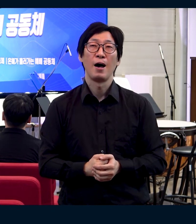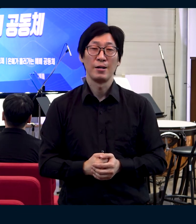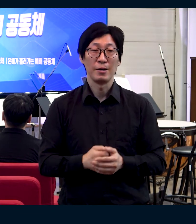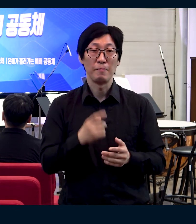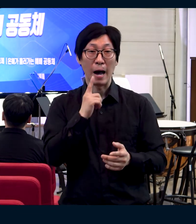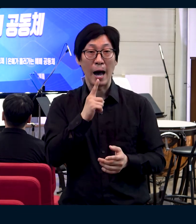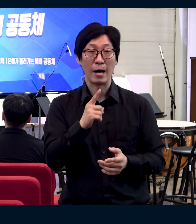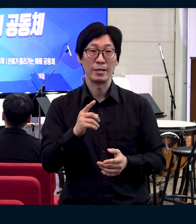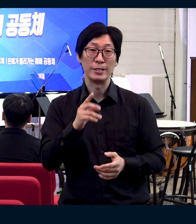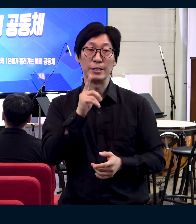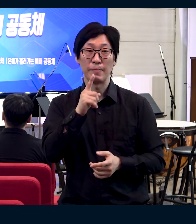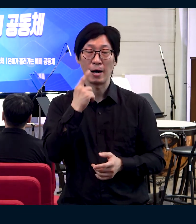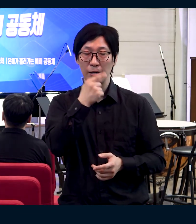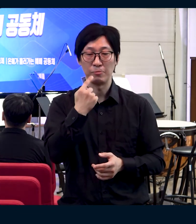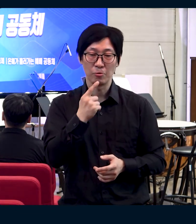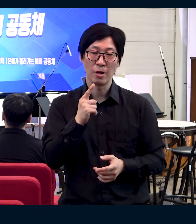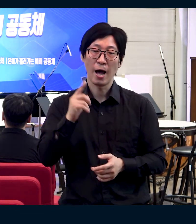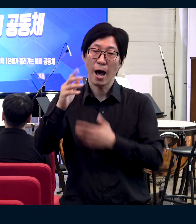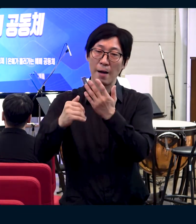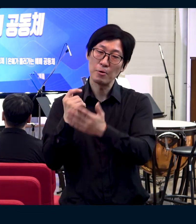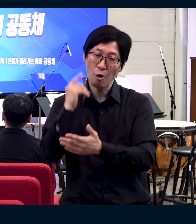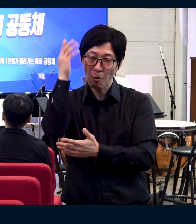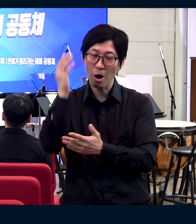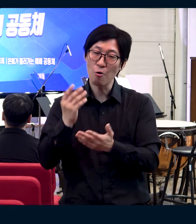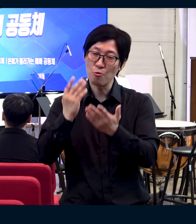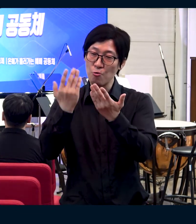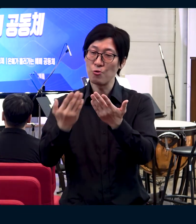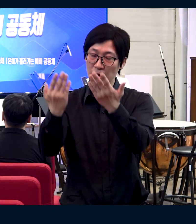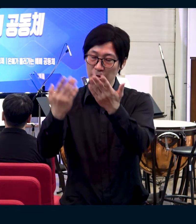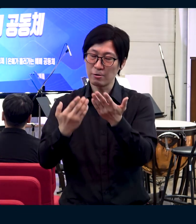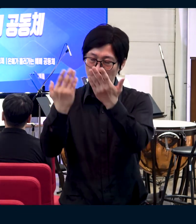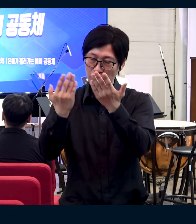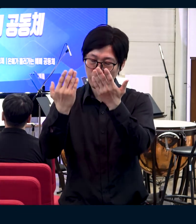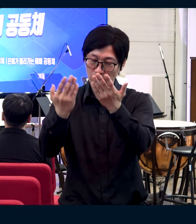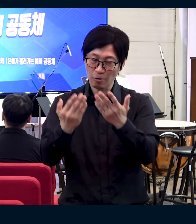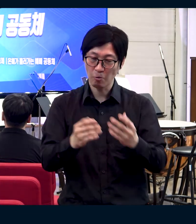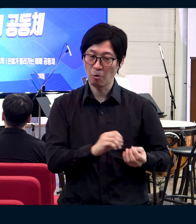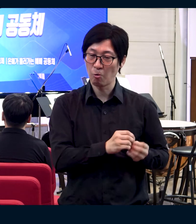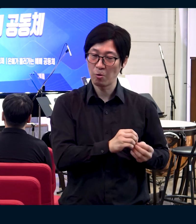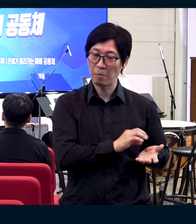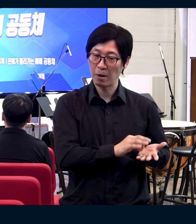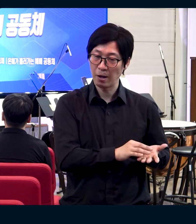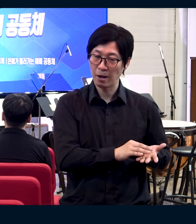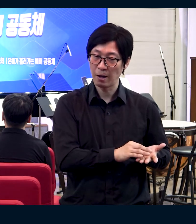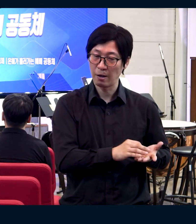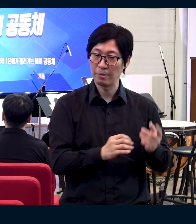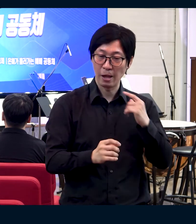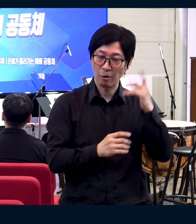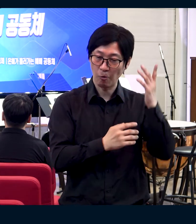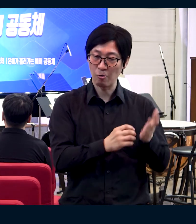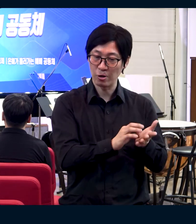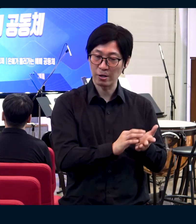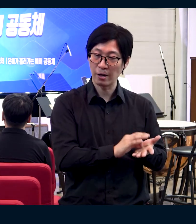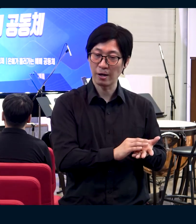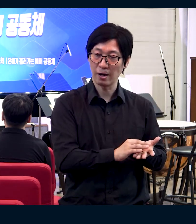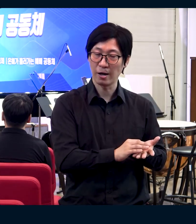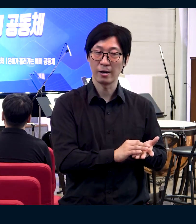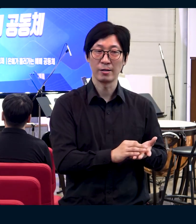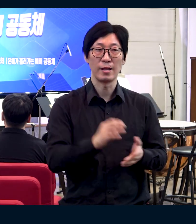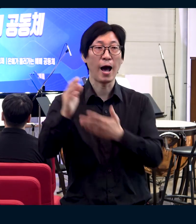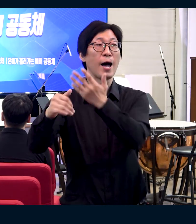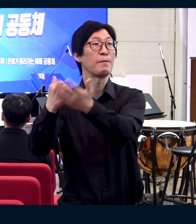하나님의 영광을 위해서 이렇게 말하지만, 그러나 하나님은 다 알고 계세요. 사실은 뭐예요? 내 영광을 위해서라는 것을.